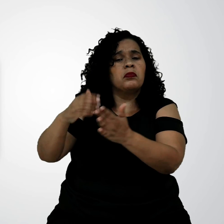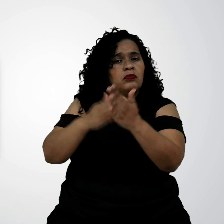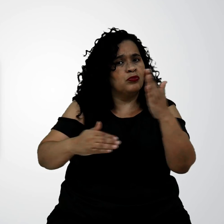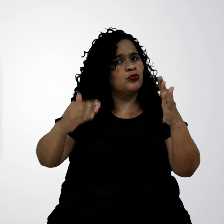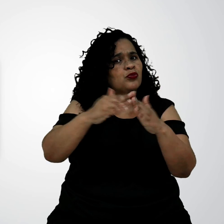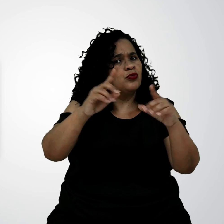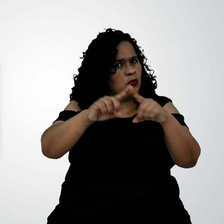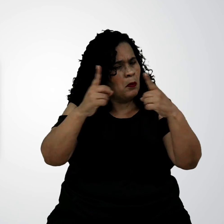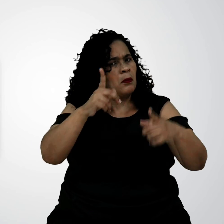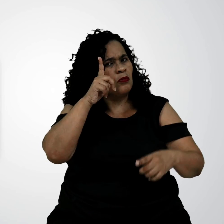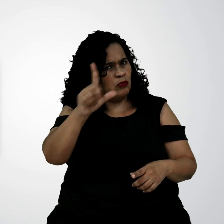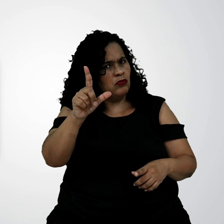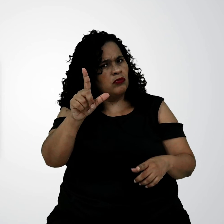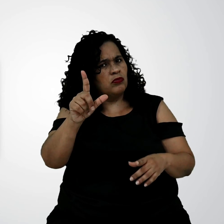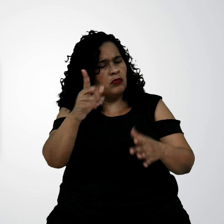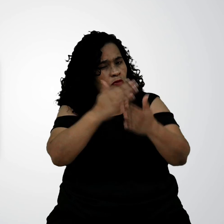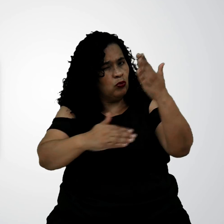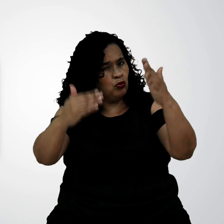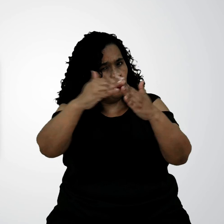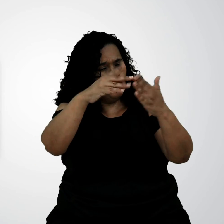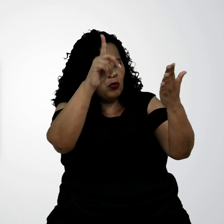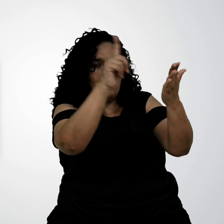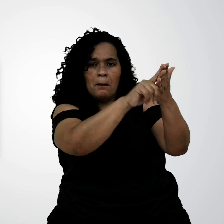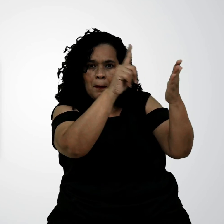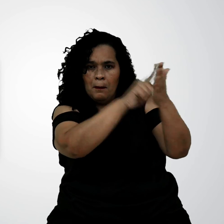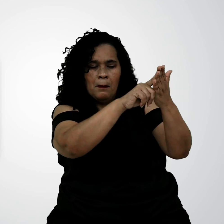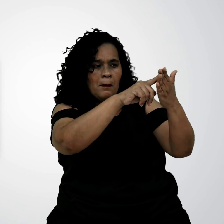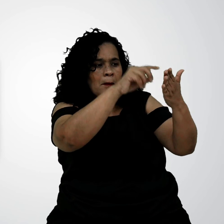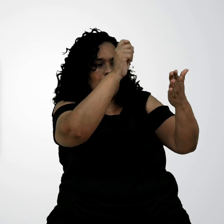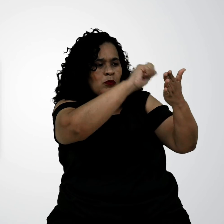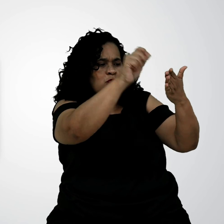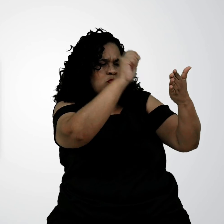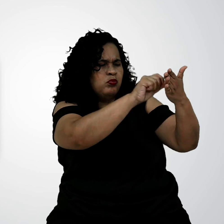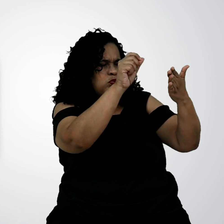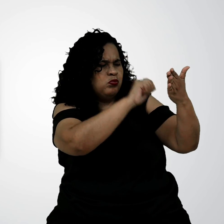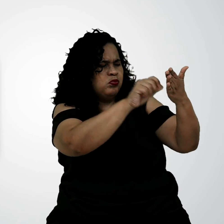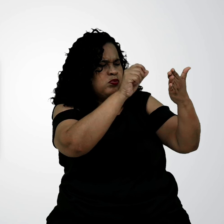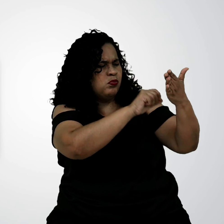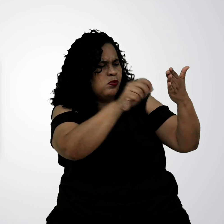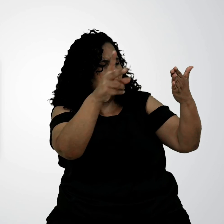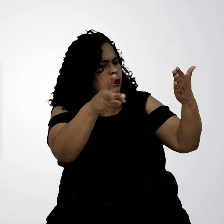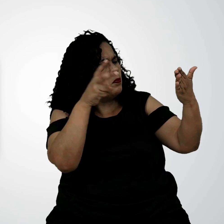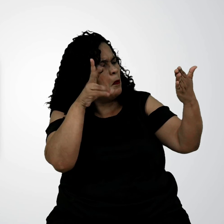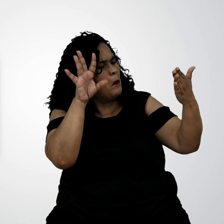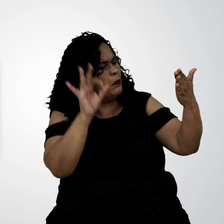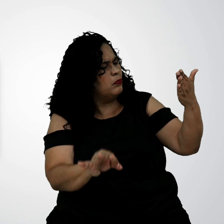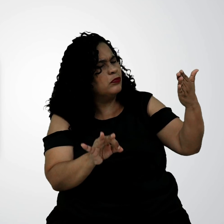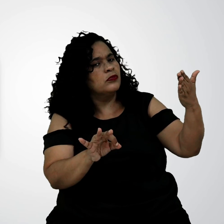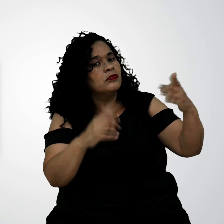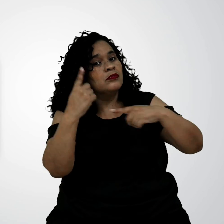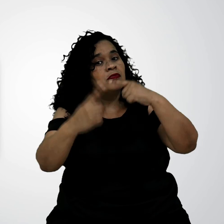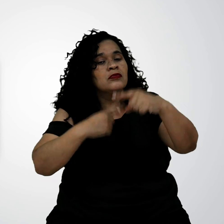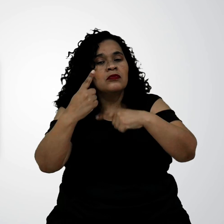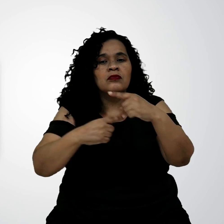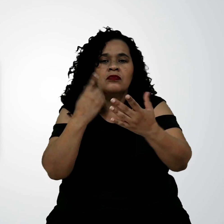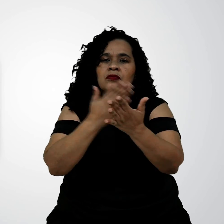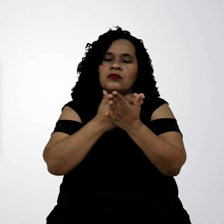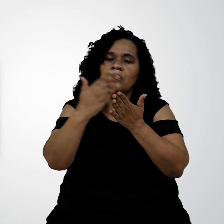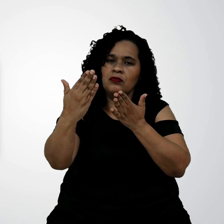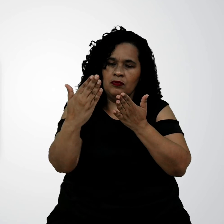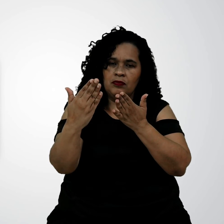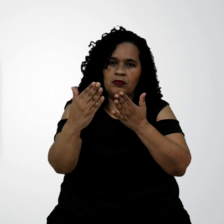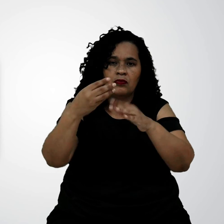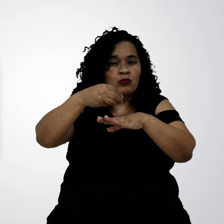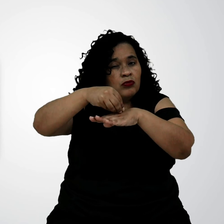menos. Então coloca tudo no papel, acerta o seu esquema financeiro para depois começar a investir. E uma dica muito